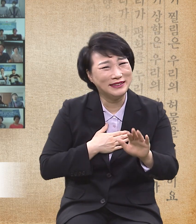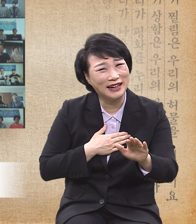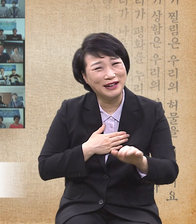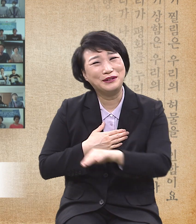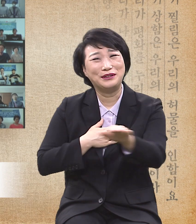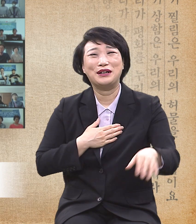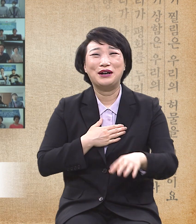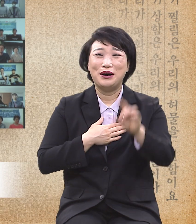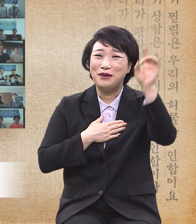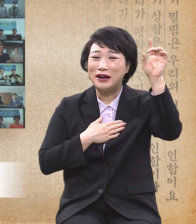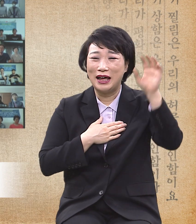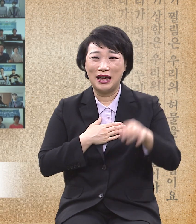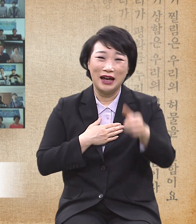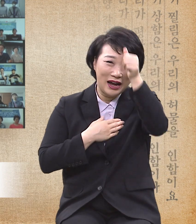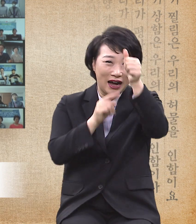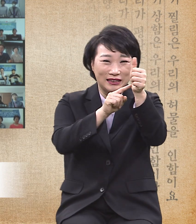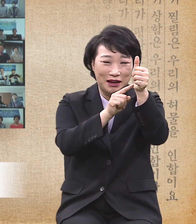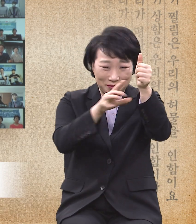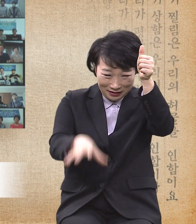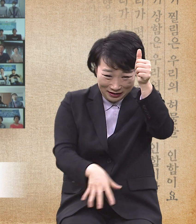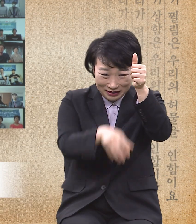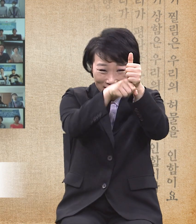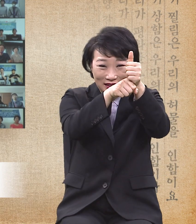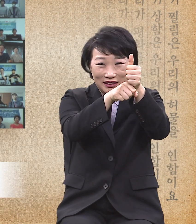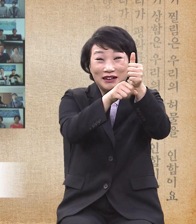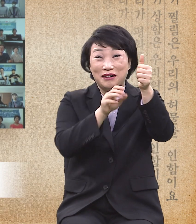안에 아담으로부터 계속